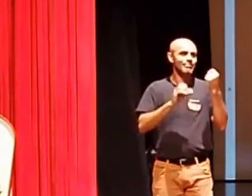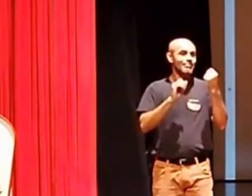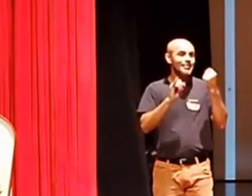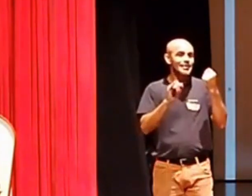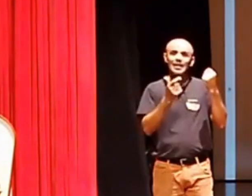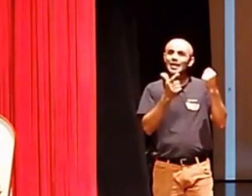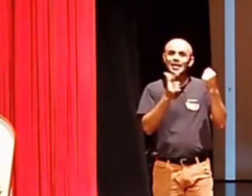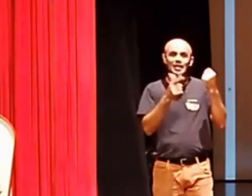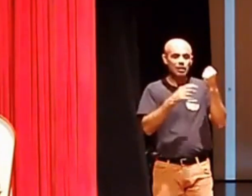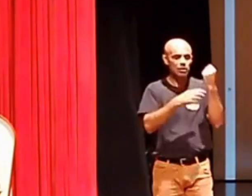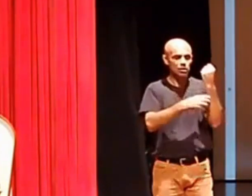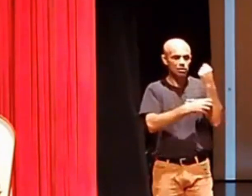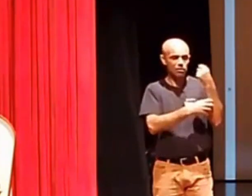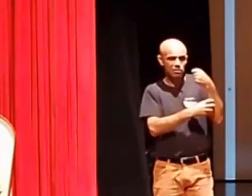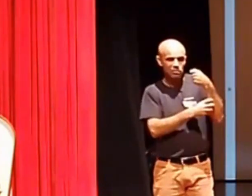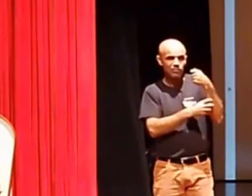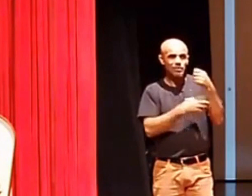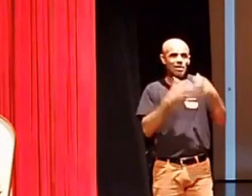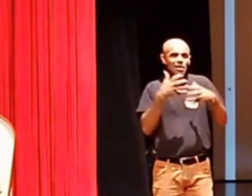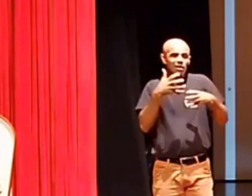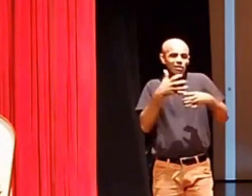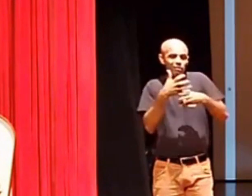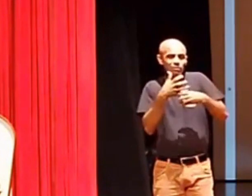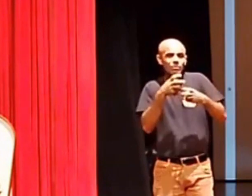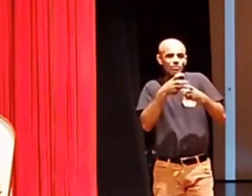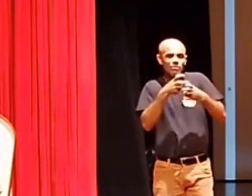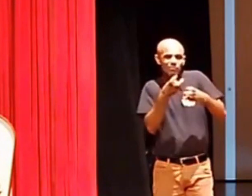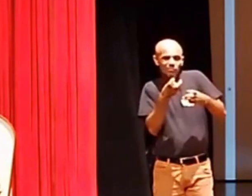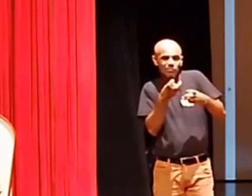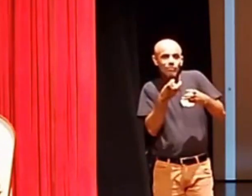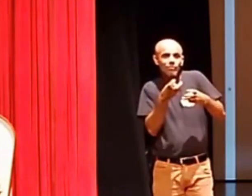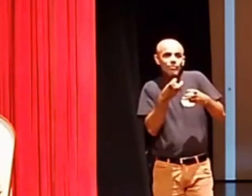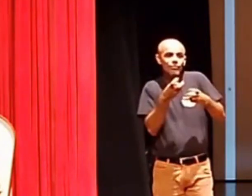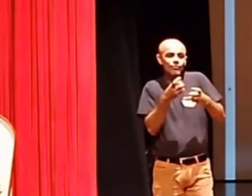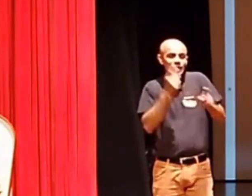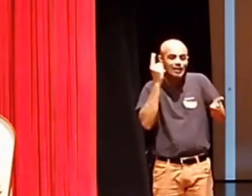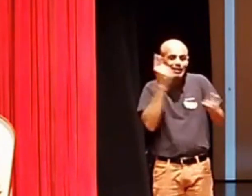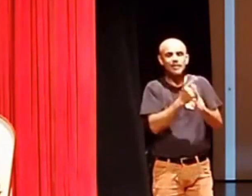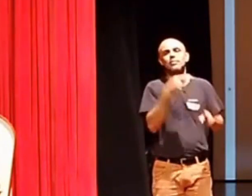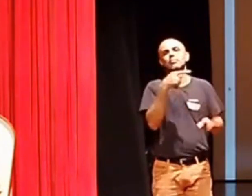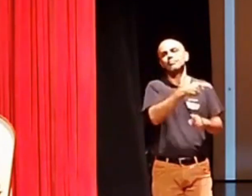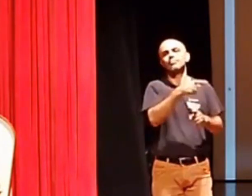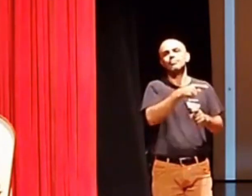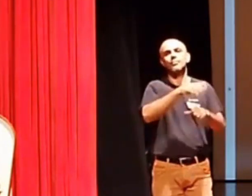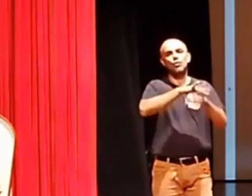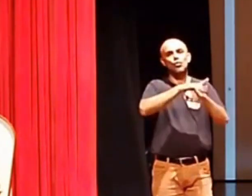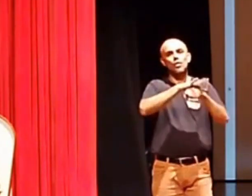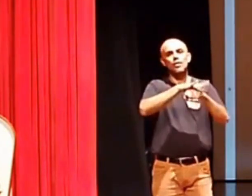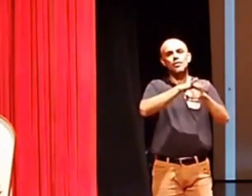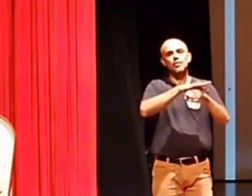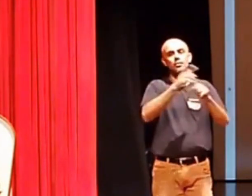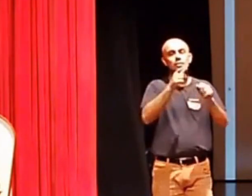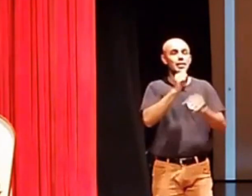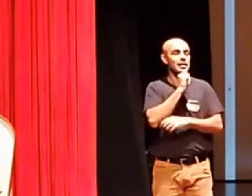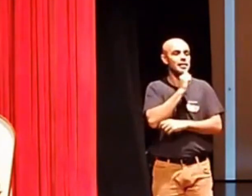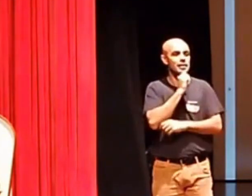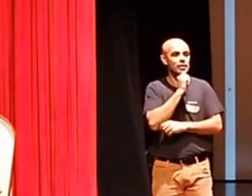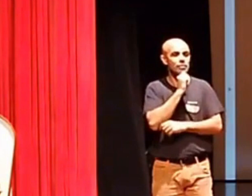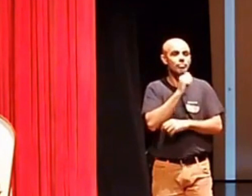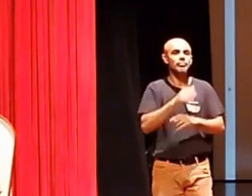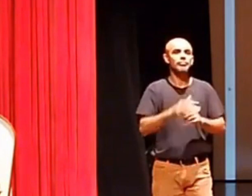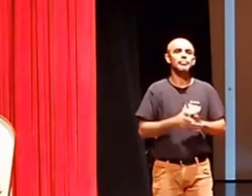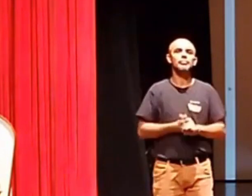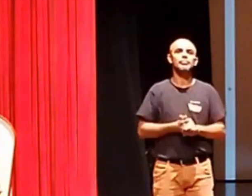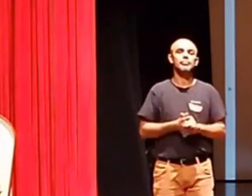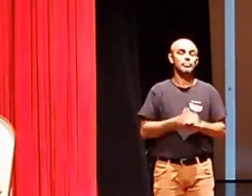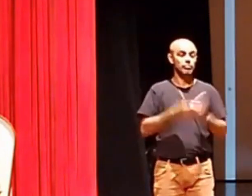ocorreu ainda a deformação na vértebra, a gente não pode caracterizar como uma patologia.